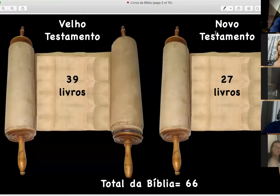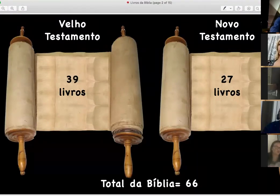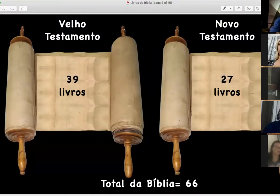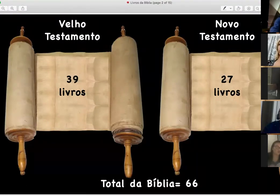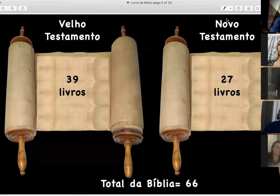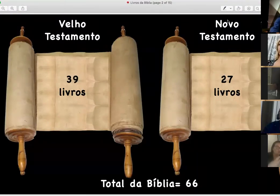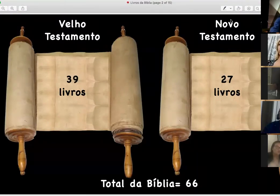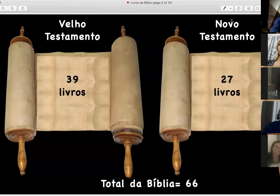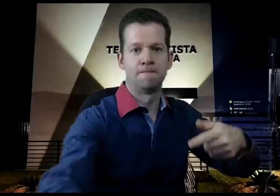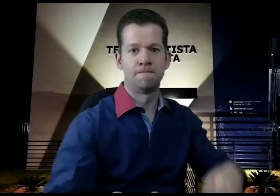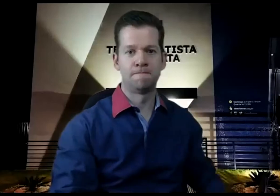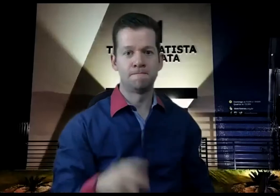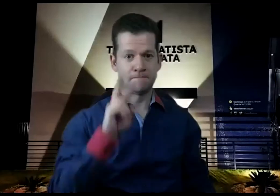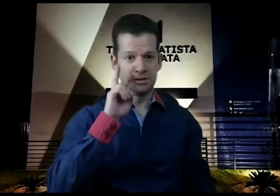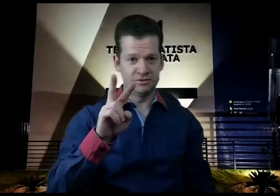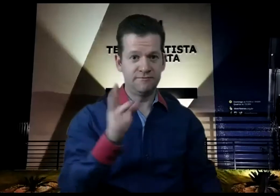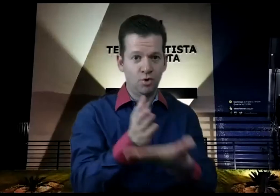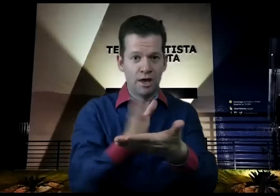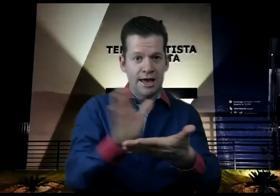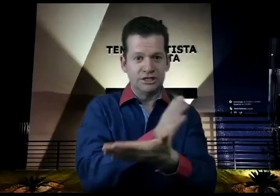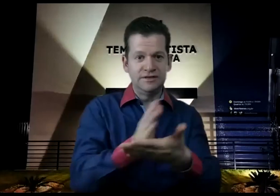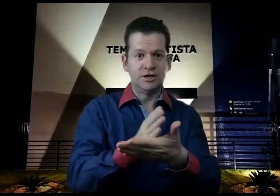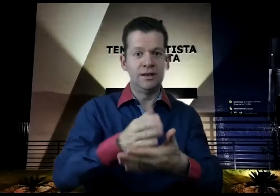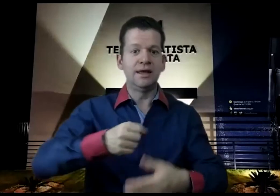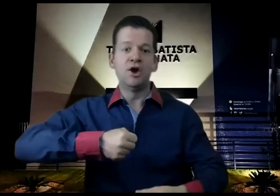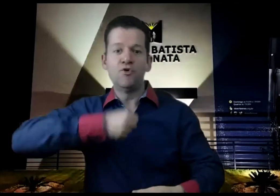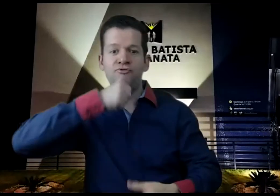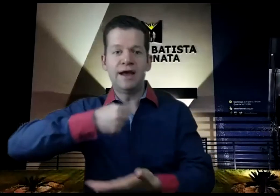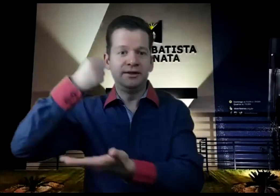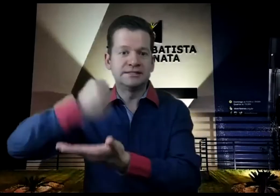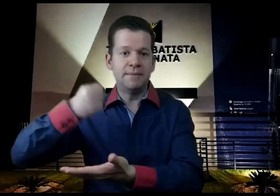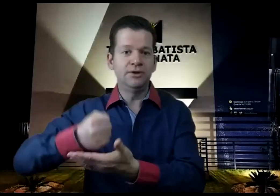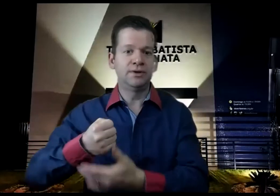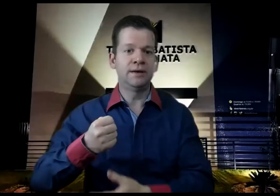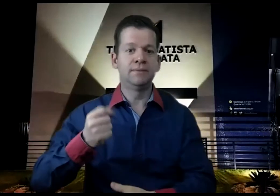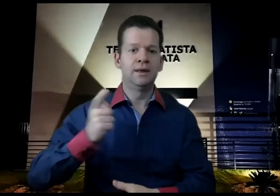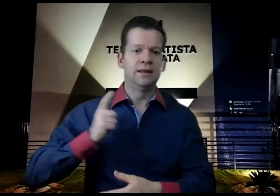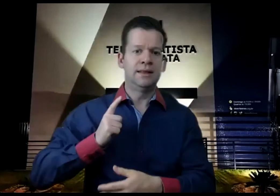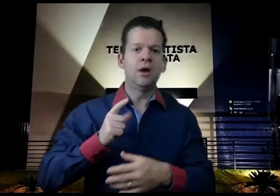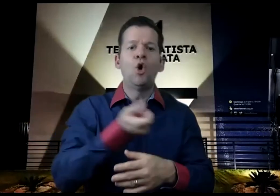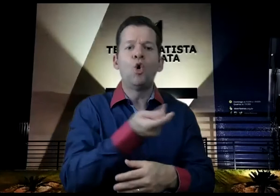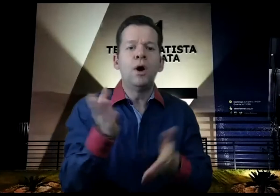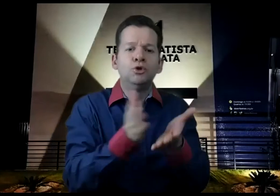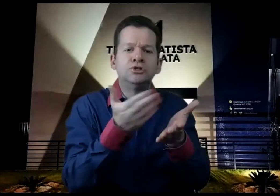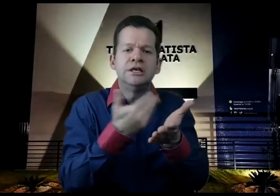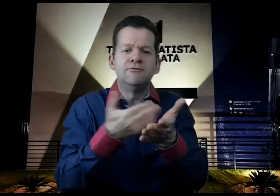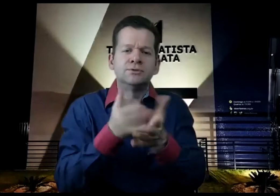27. Você viu a divisão ali. O Velho Testamento, tem quantos livros?